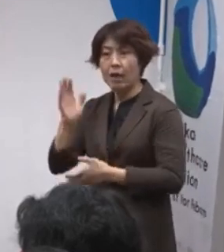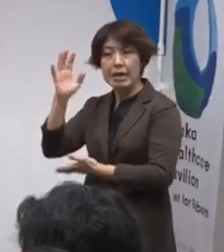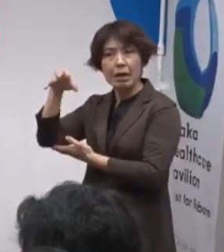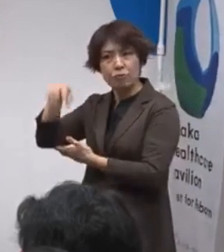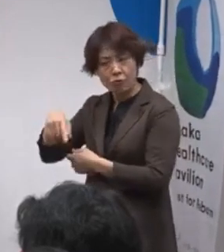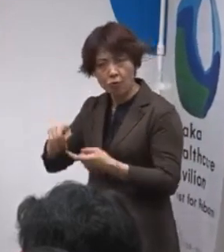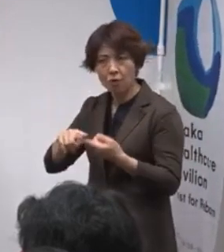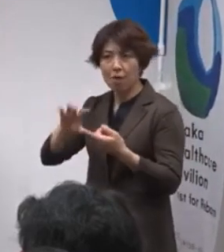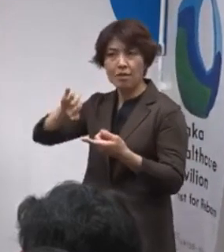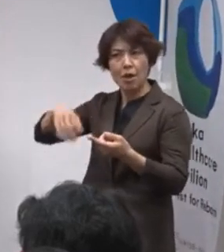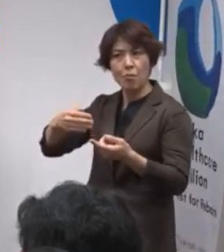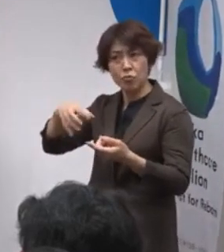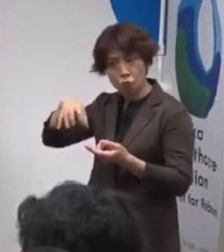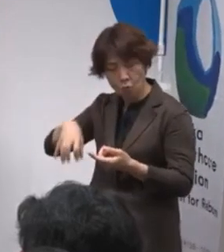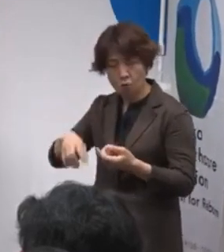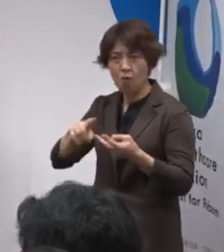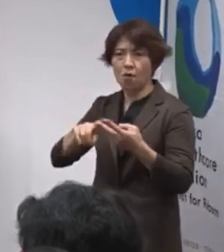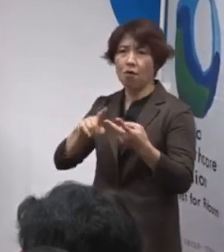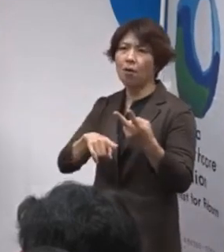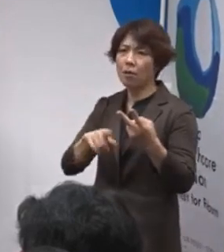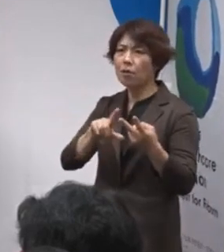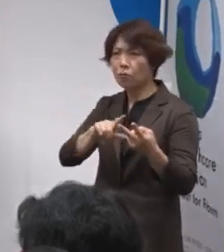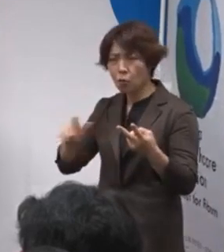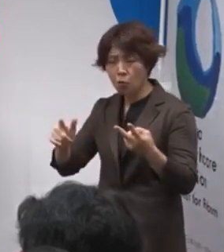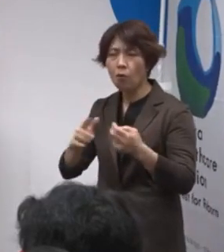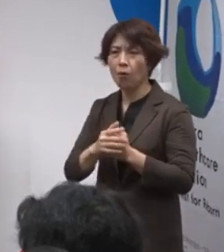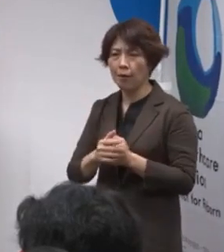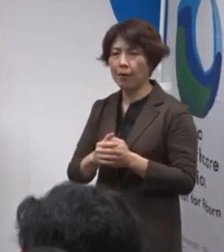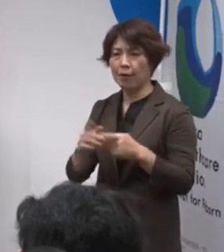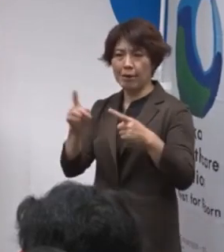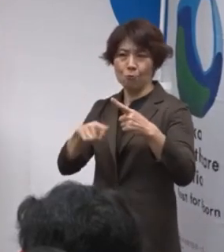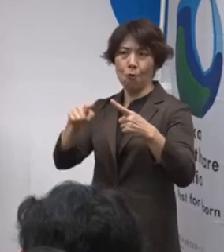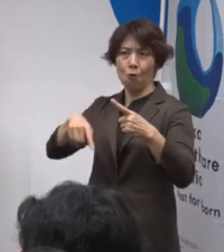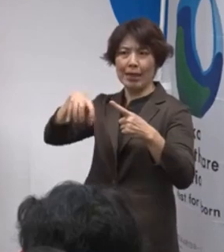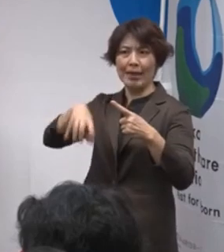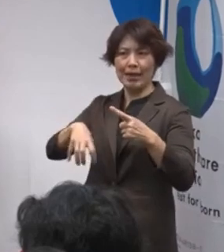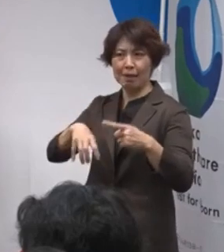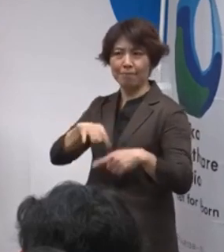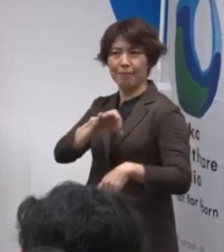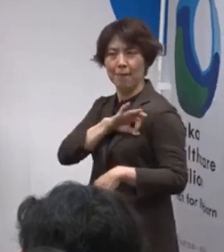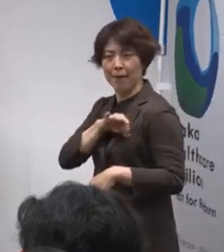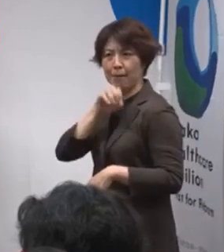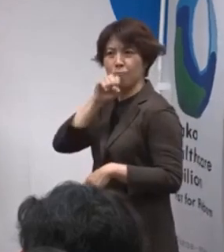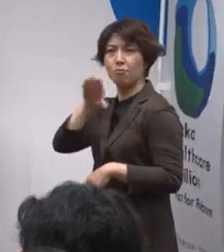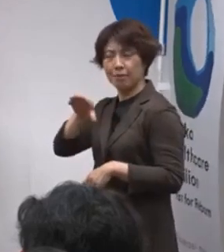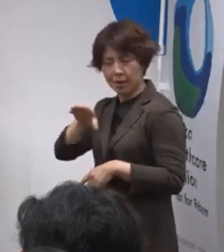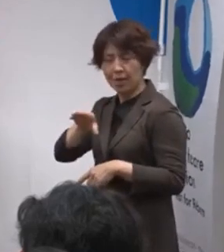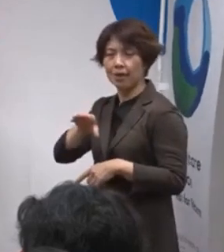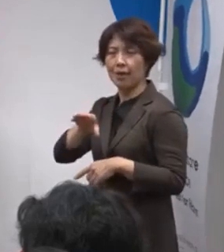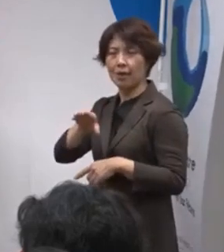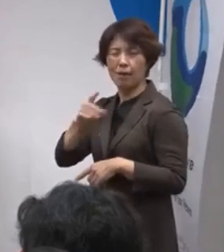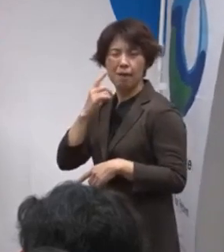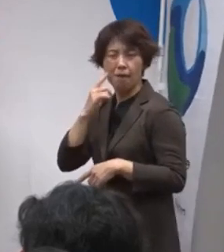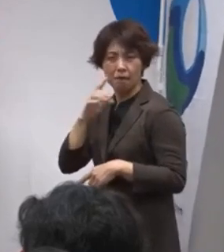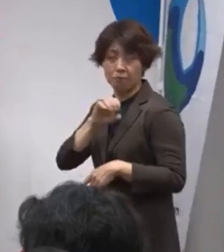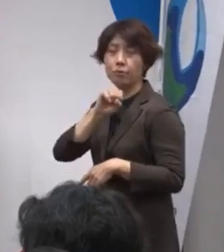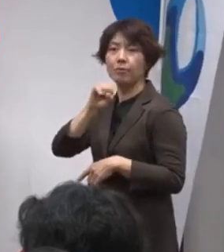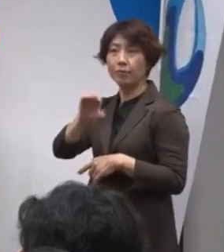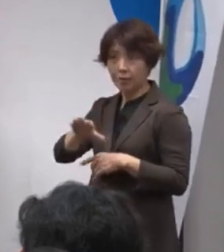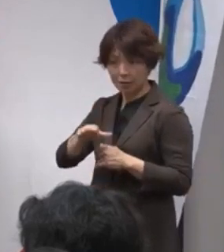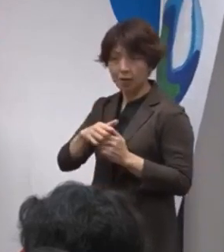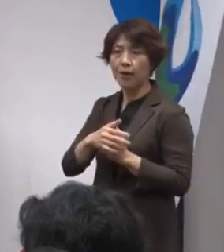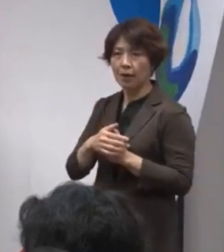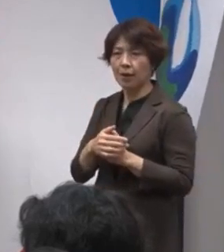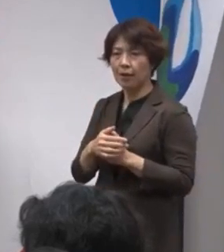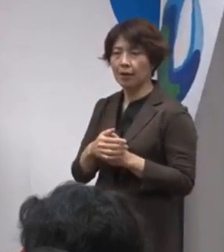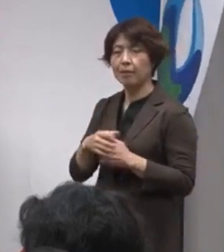務署とか年金事務所等々ですね、公的機関の名を、偽って、そして、保